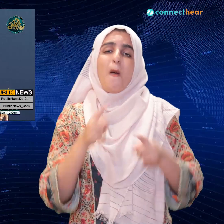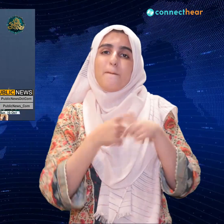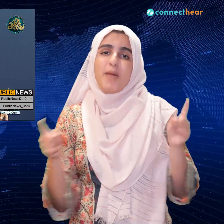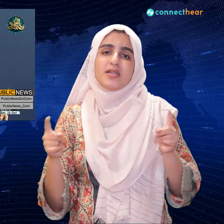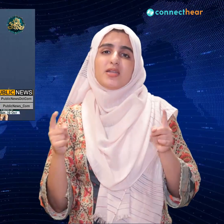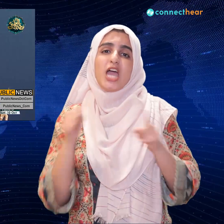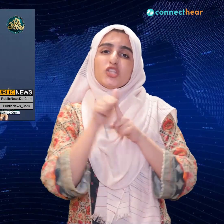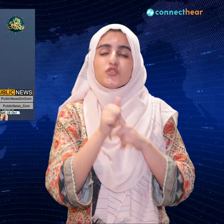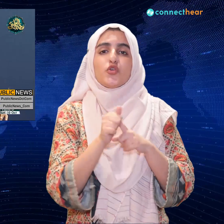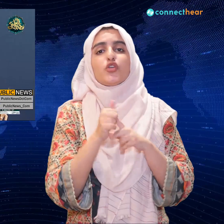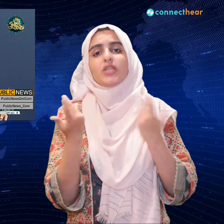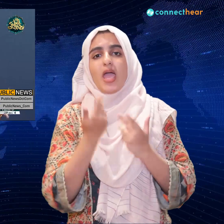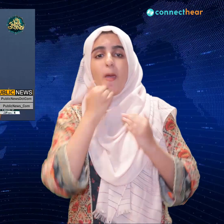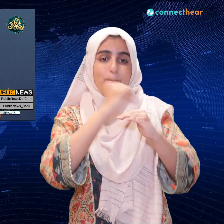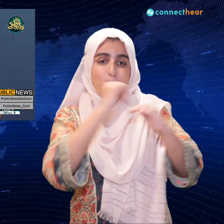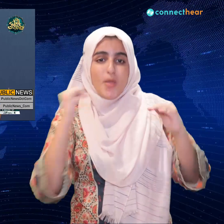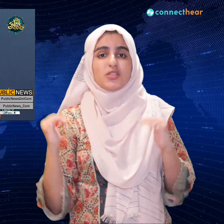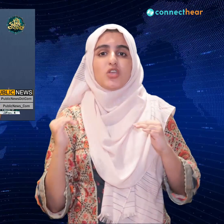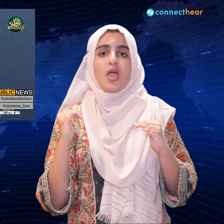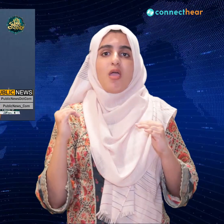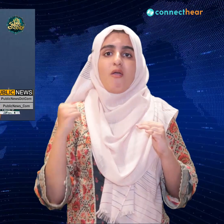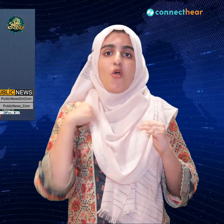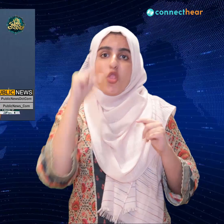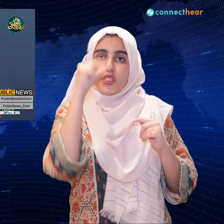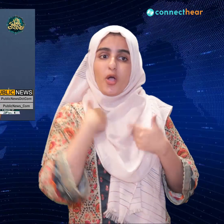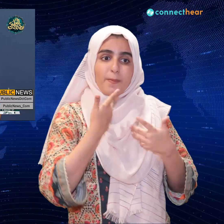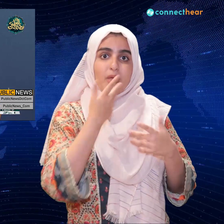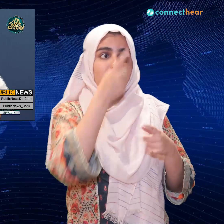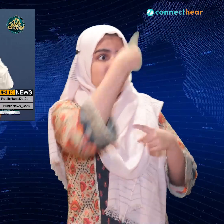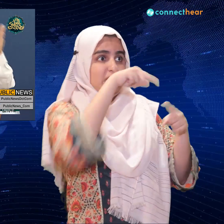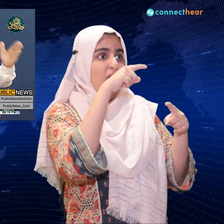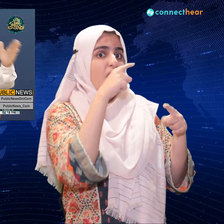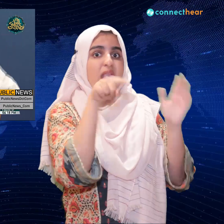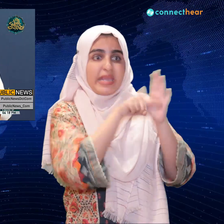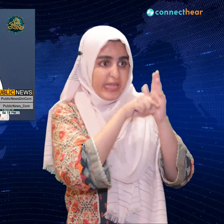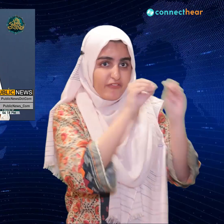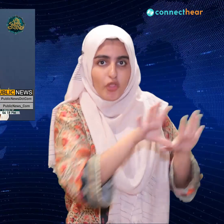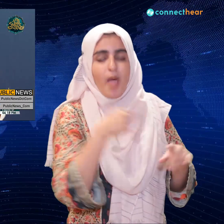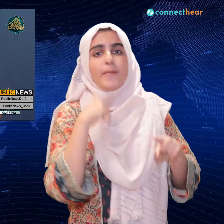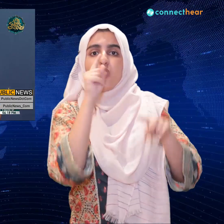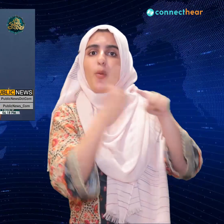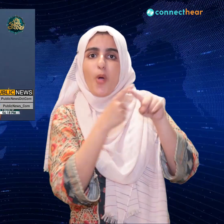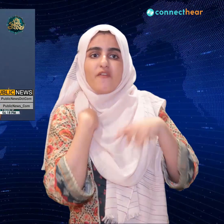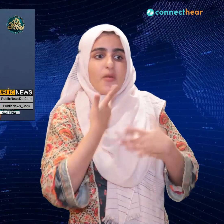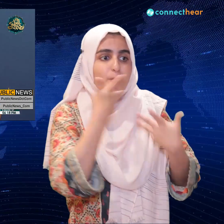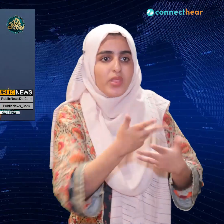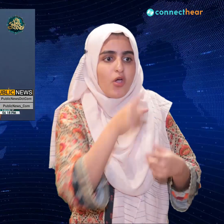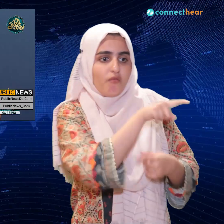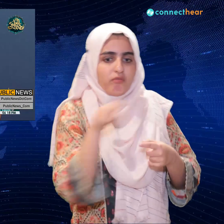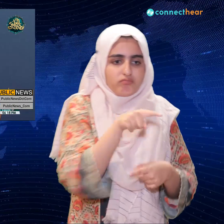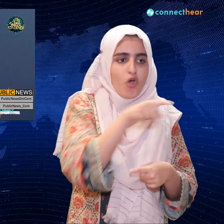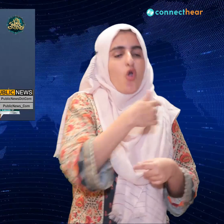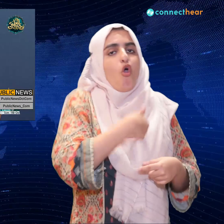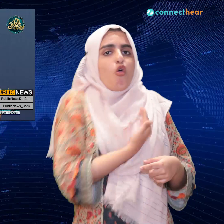ہمارے بچوں کو چوائس تو پتہ چل جائے گا. اگر یہ راستے پہ چلو گے تو یہ اس کے مسئلے ہیں، اور اگر اس راستے پہ چلو گے تو یہ